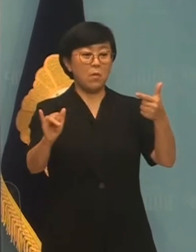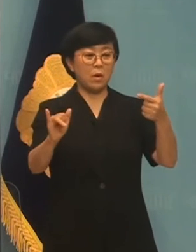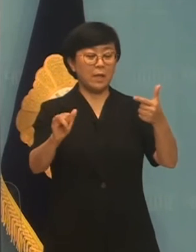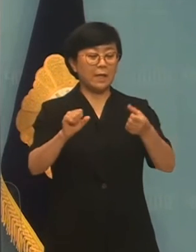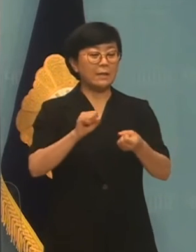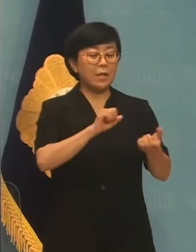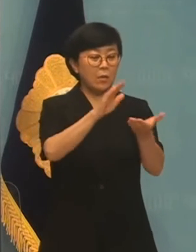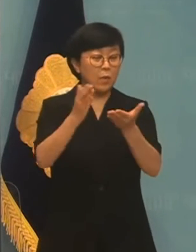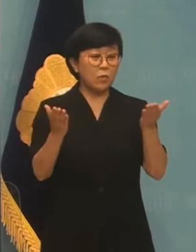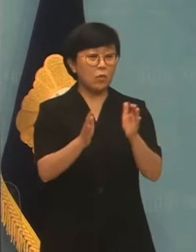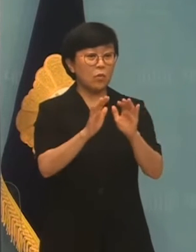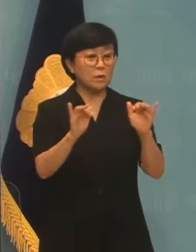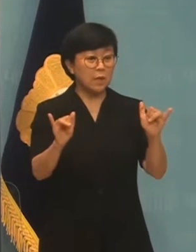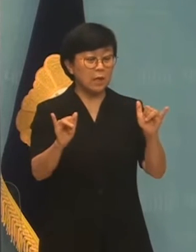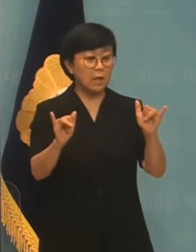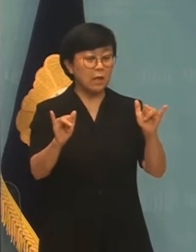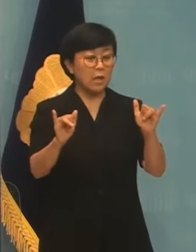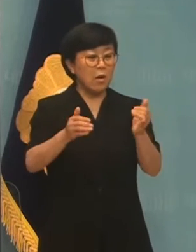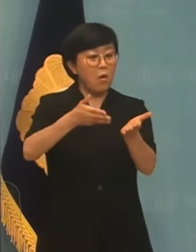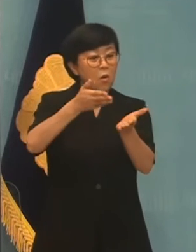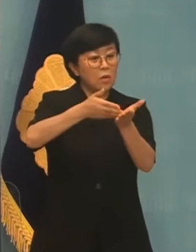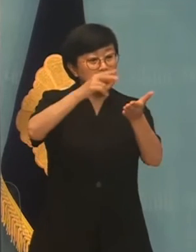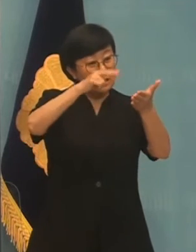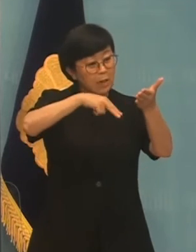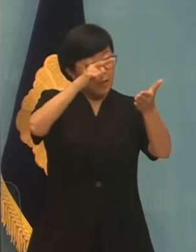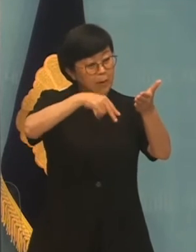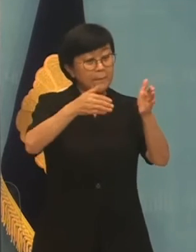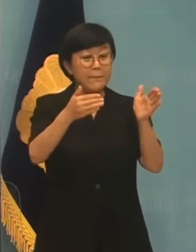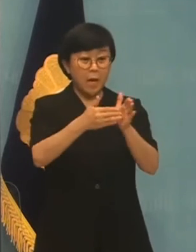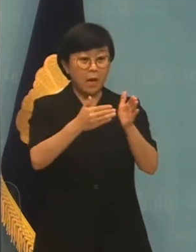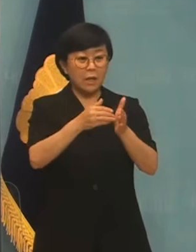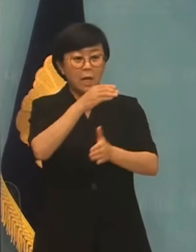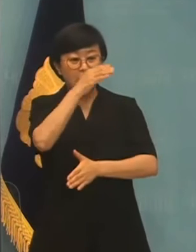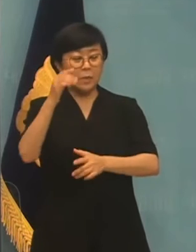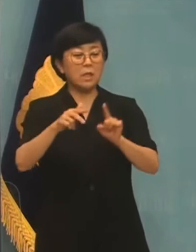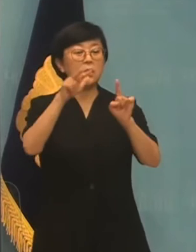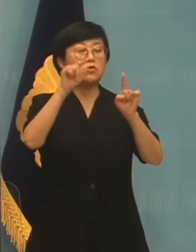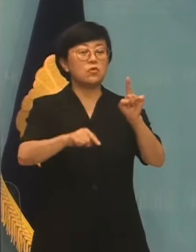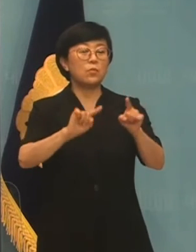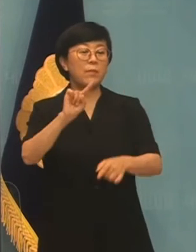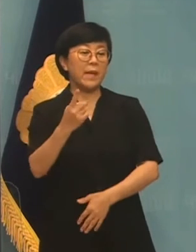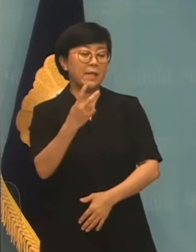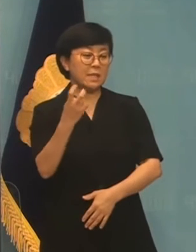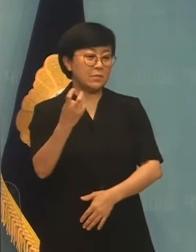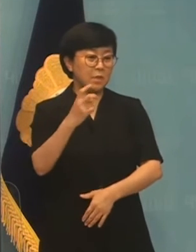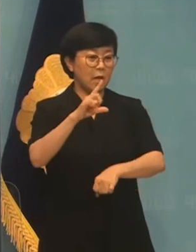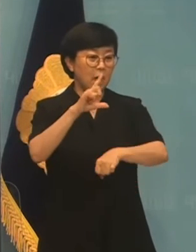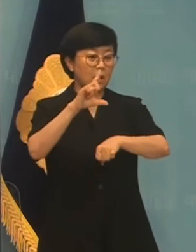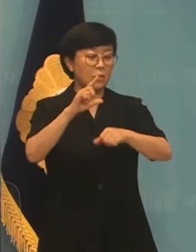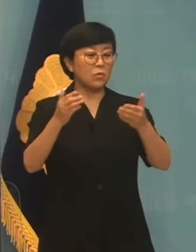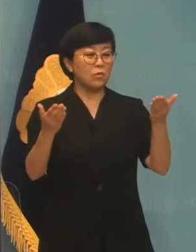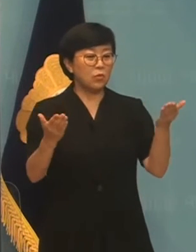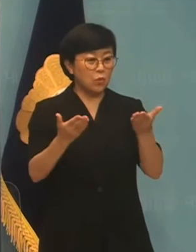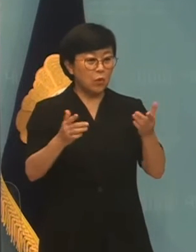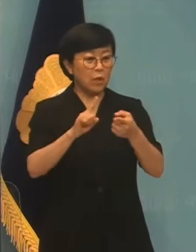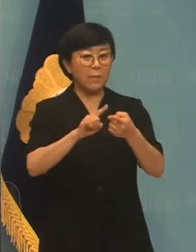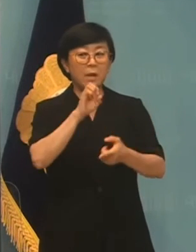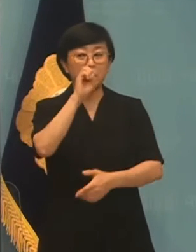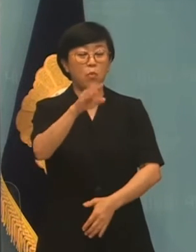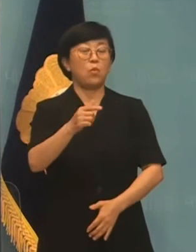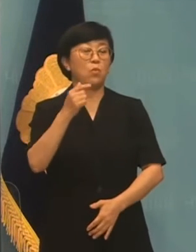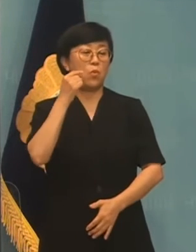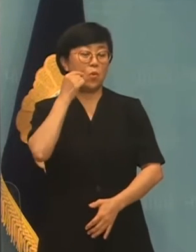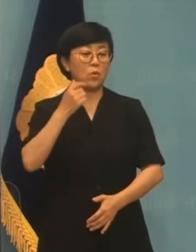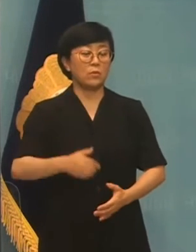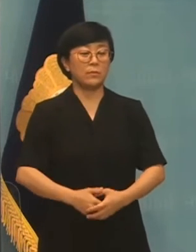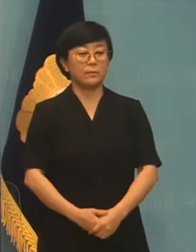택배 노동자에 대한 언론 기사만 읽었더라도 감히 주 120시간 노동이라는 말을 입 밖으로 꺼낼